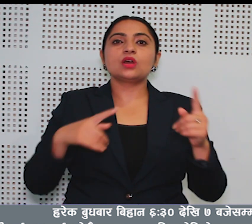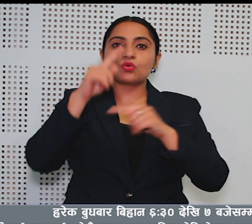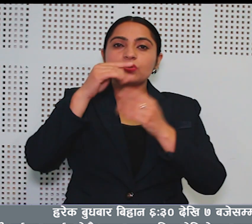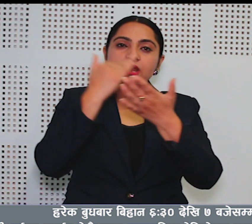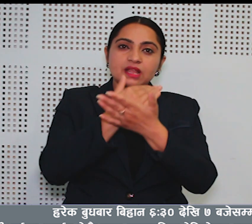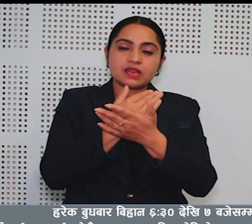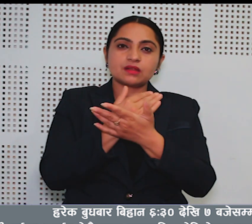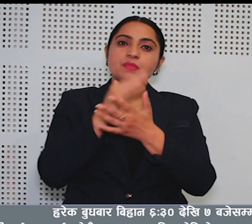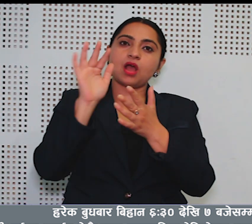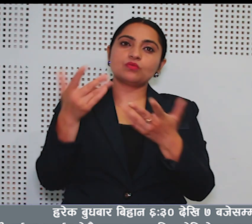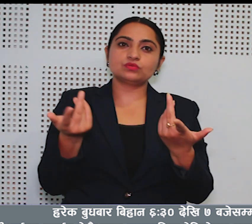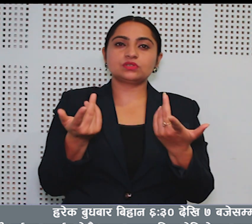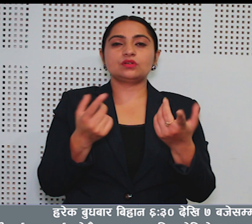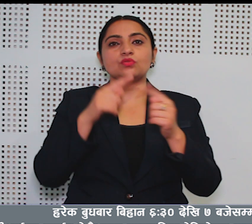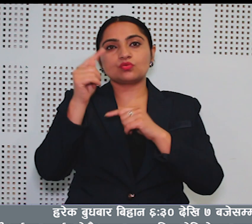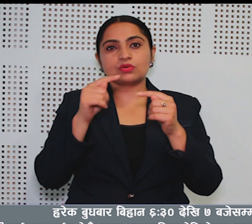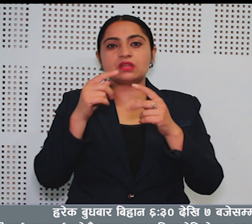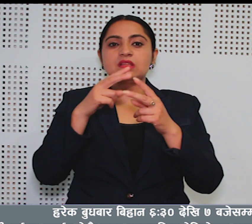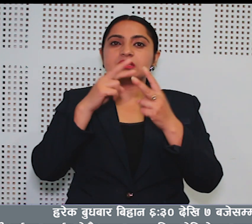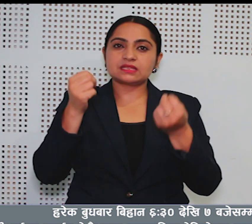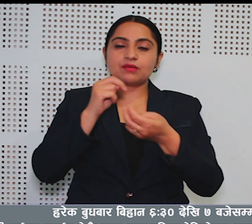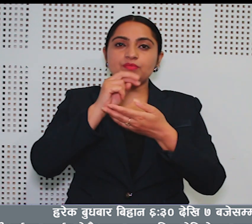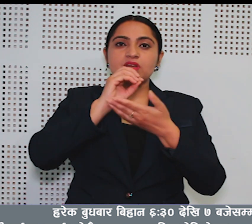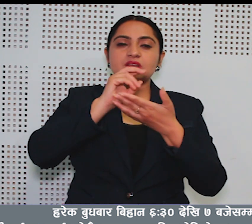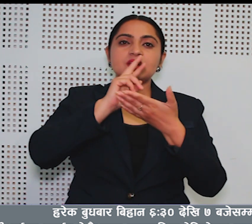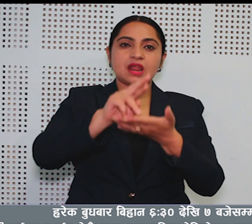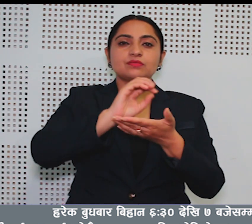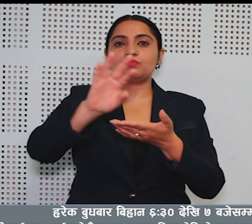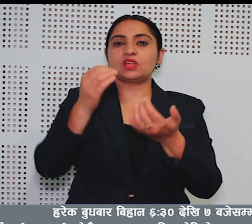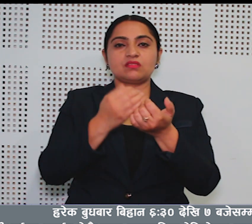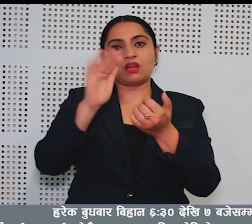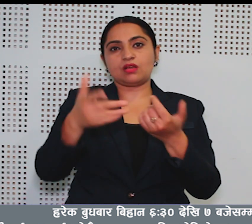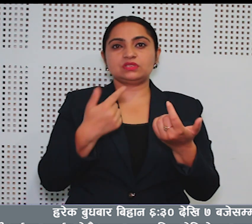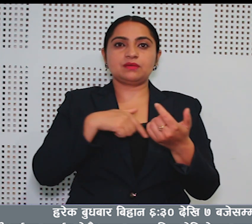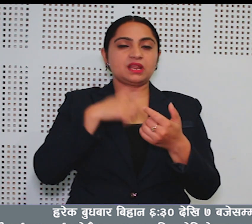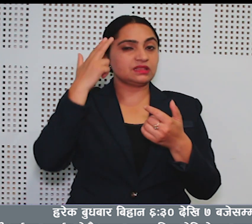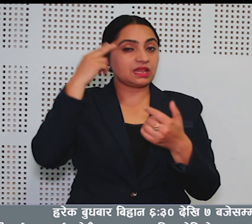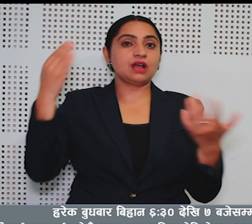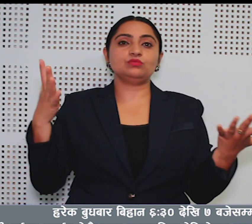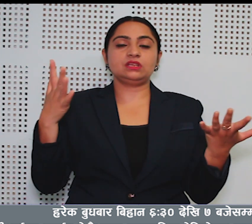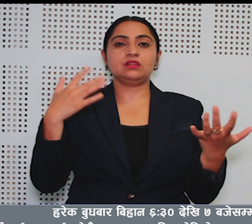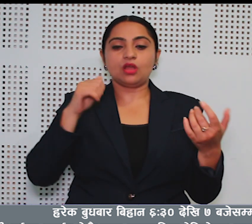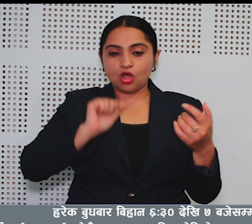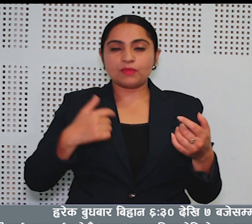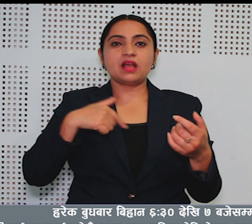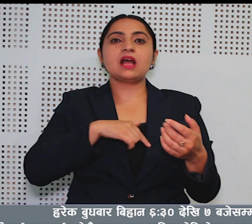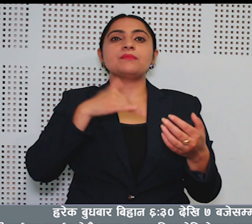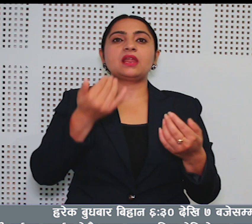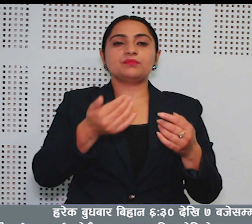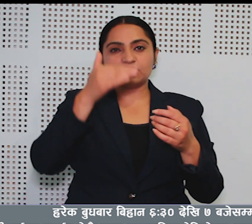आउँछ, कुनै सामान वितरणको लागि आउँछ, हामी अपाङ्गहरूलाई थाहै हुँदैन। अब हामीहरूलाई पनि विपदको समयमा कुनै